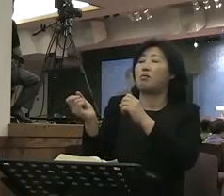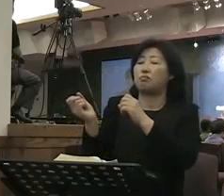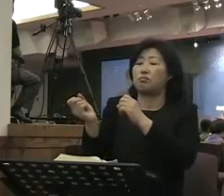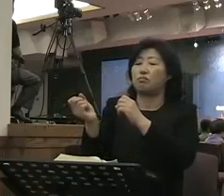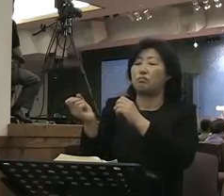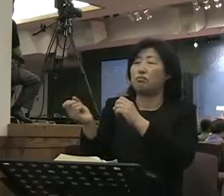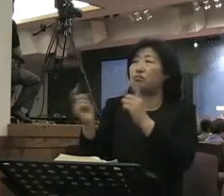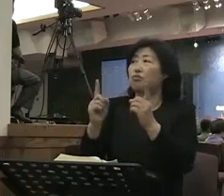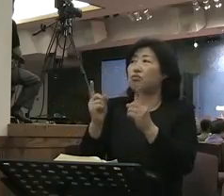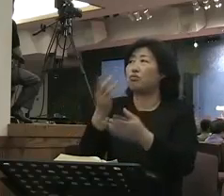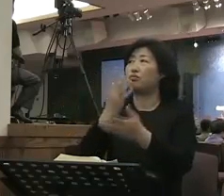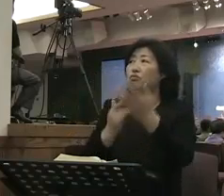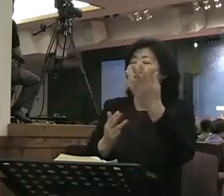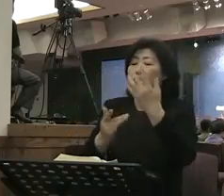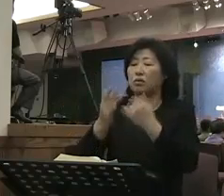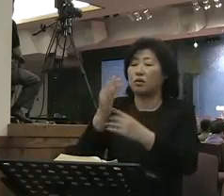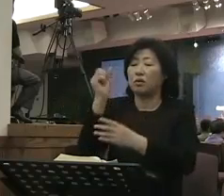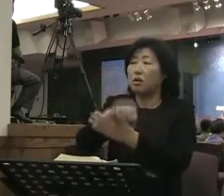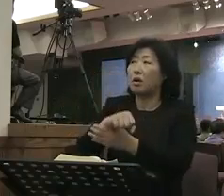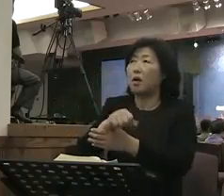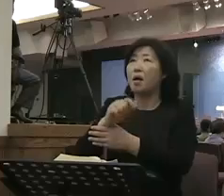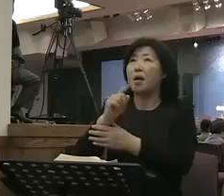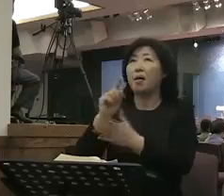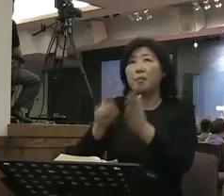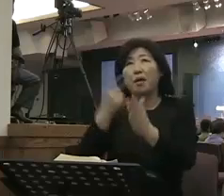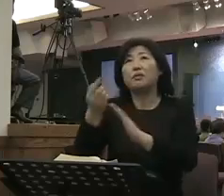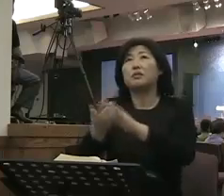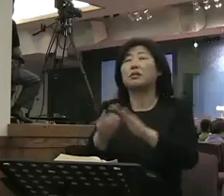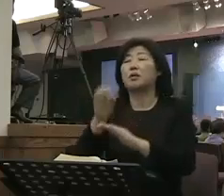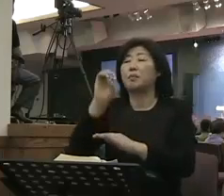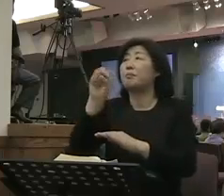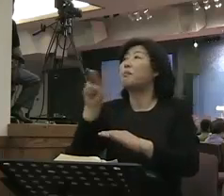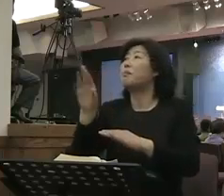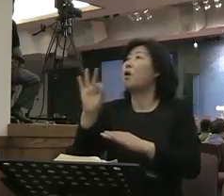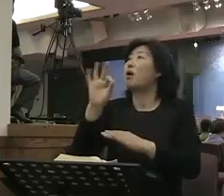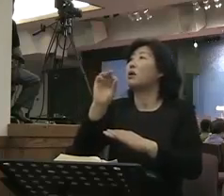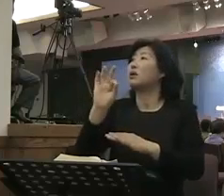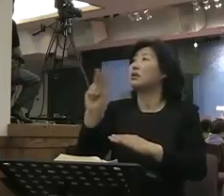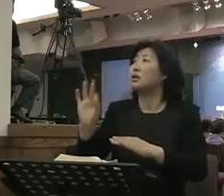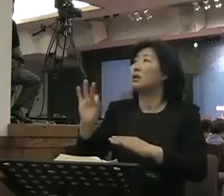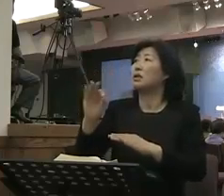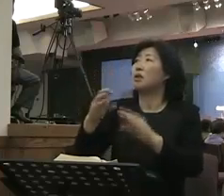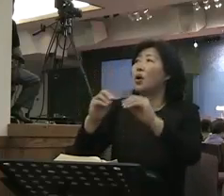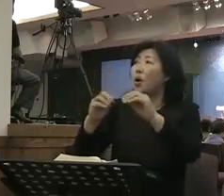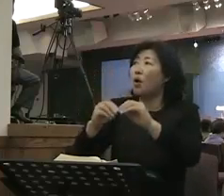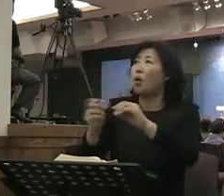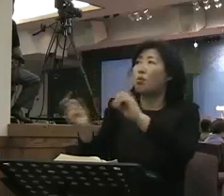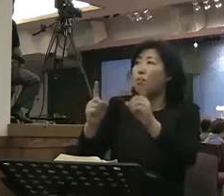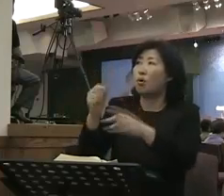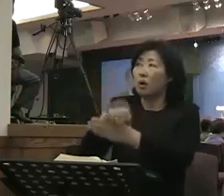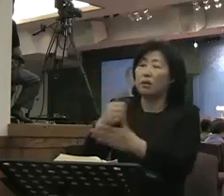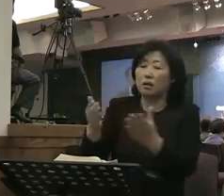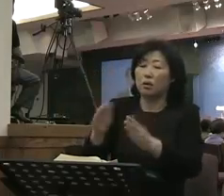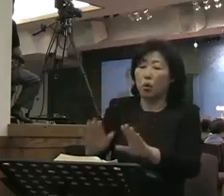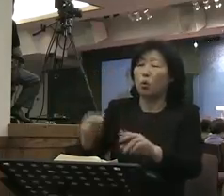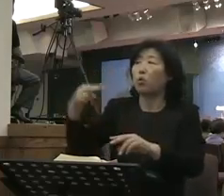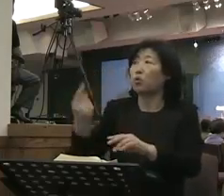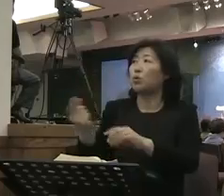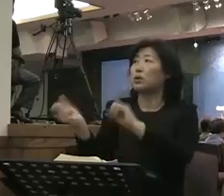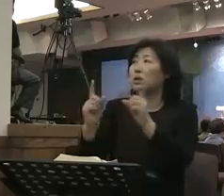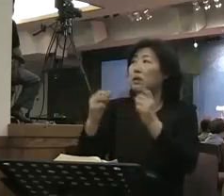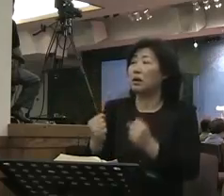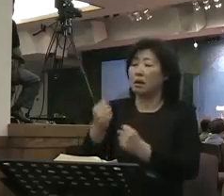100년 전에 평양 땅에 부흥을 허락하셨던 하나님이 오늘도 살아계신